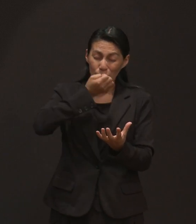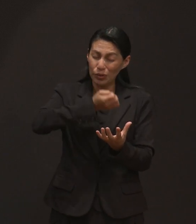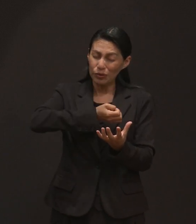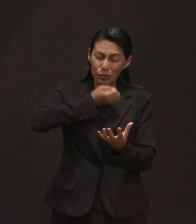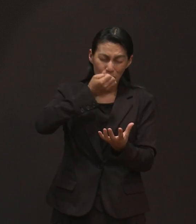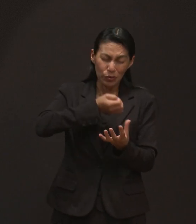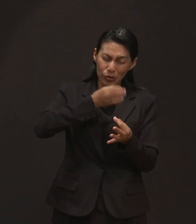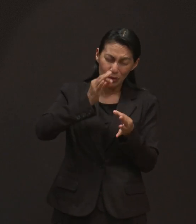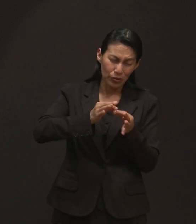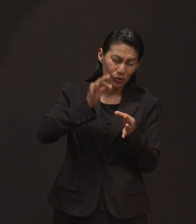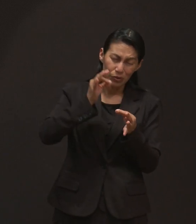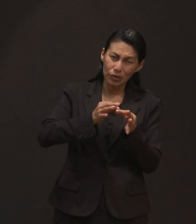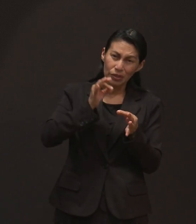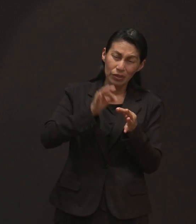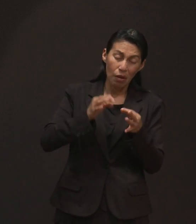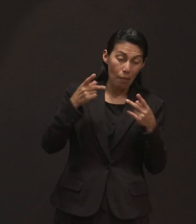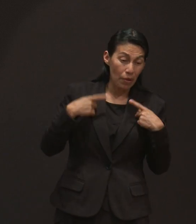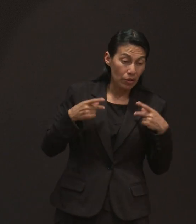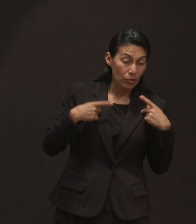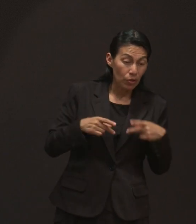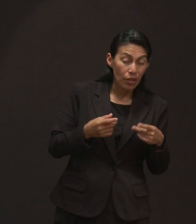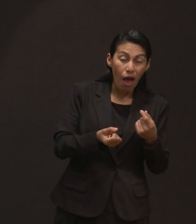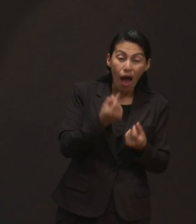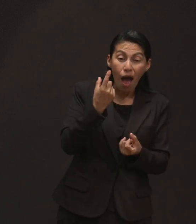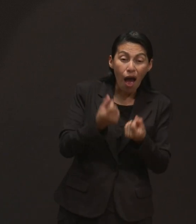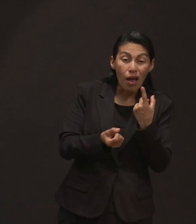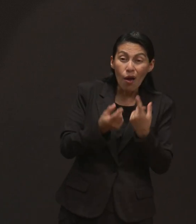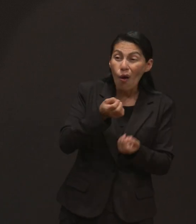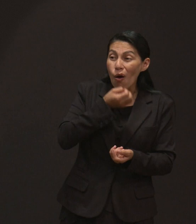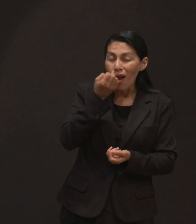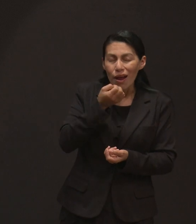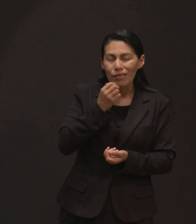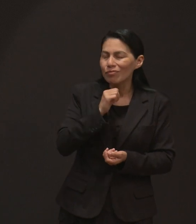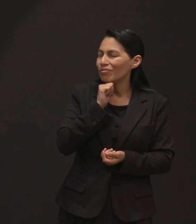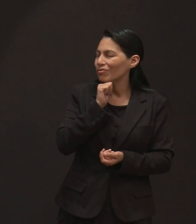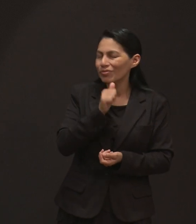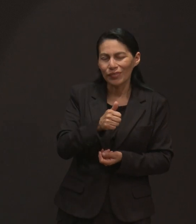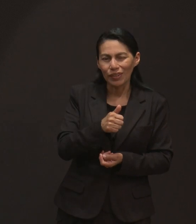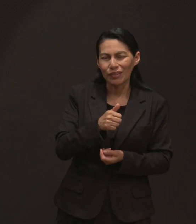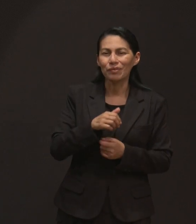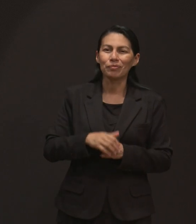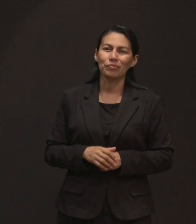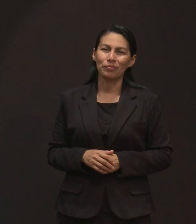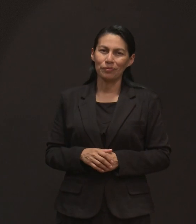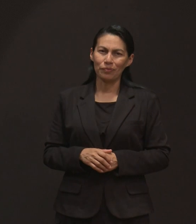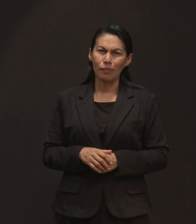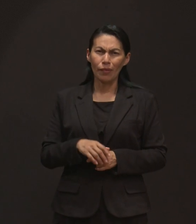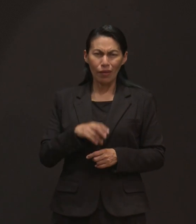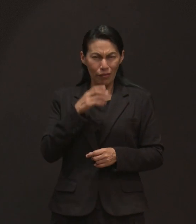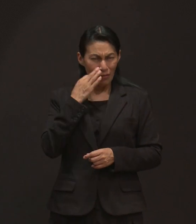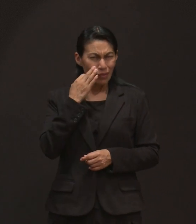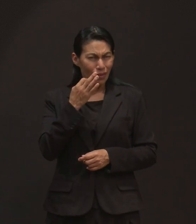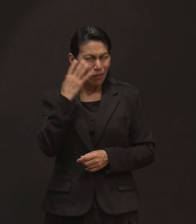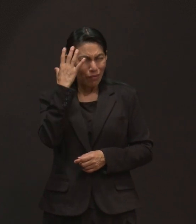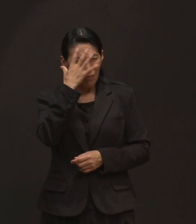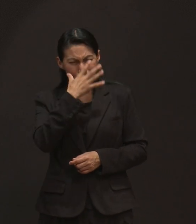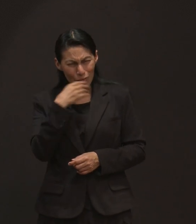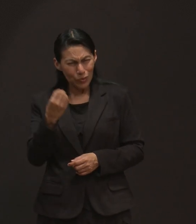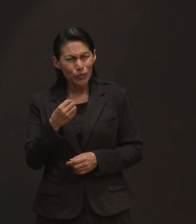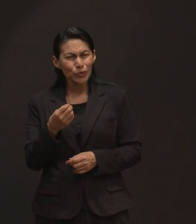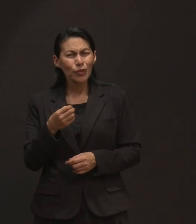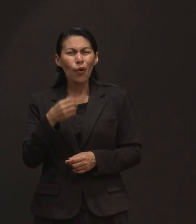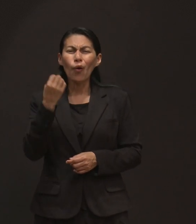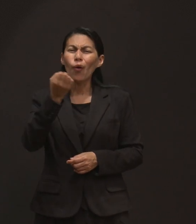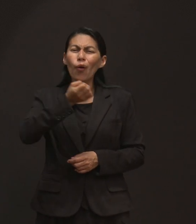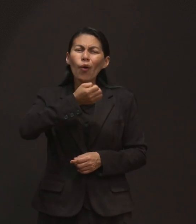que nadie quede sin orar o recibir el objeto de nuestras oraciones. Es maravilloso,